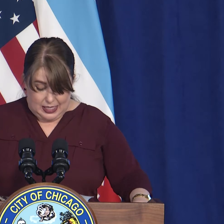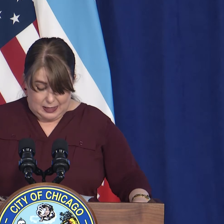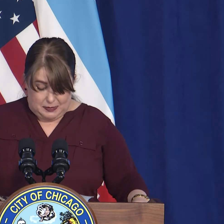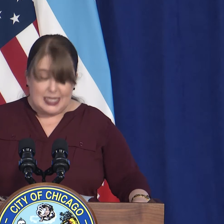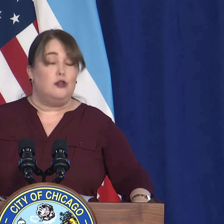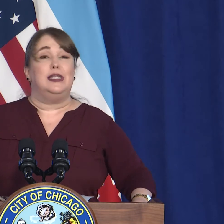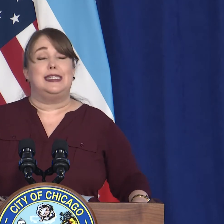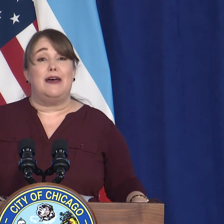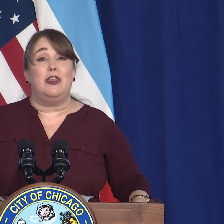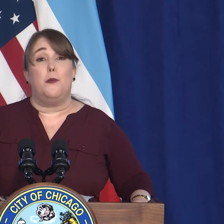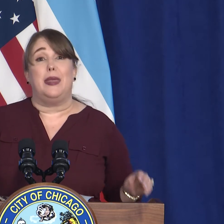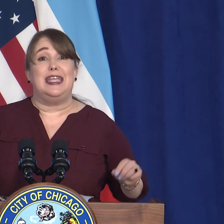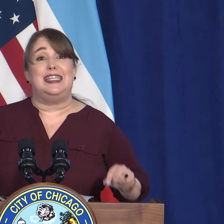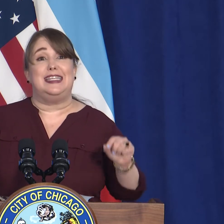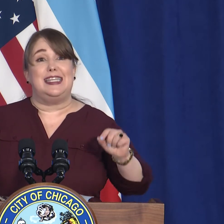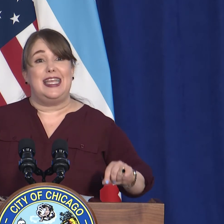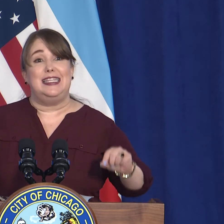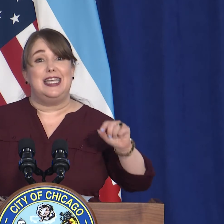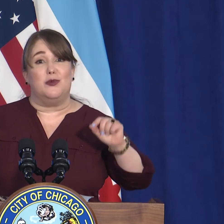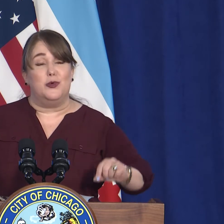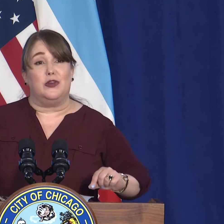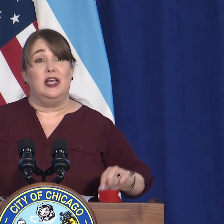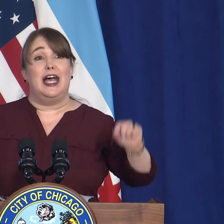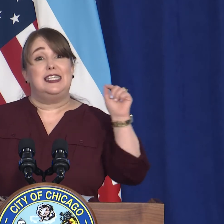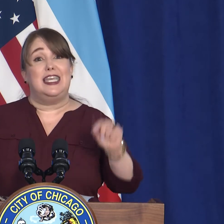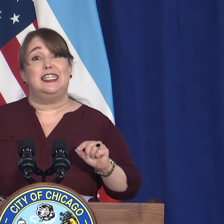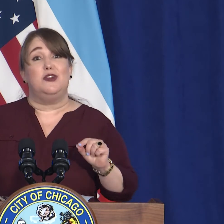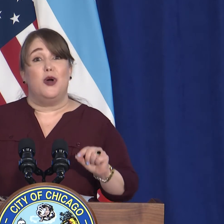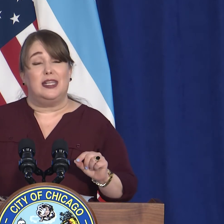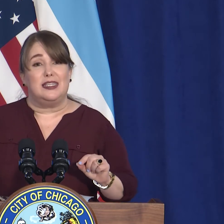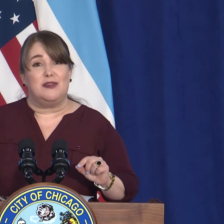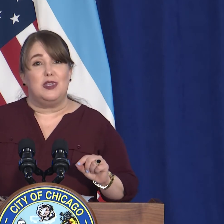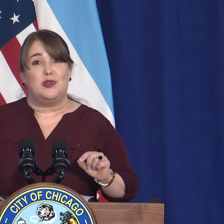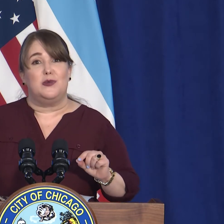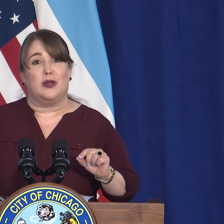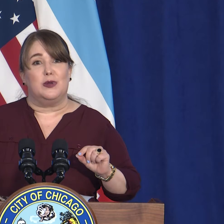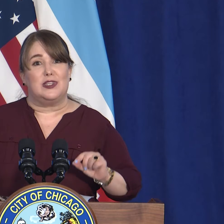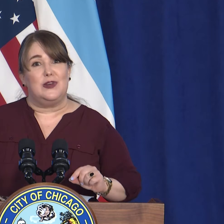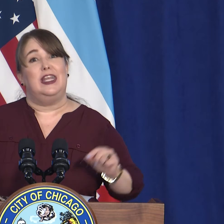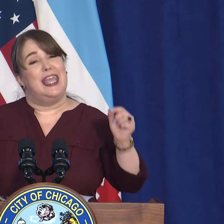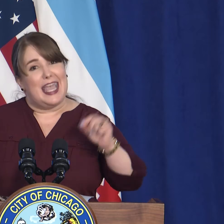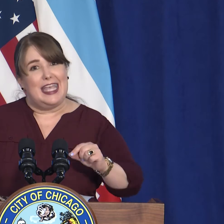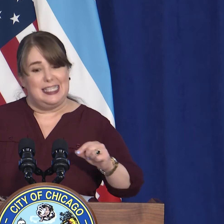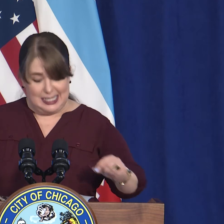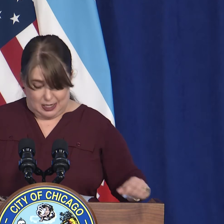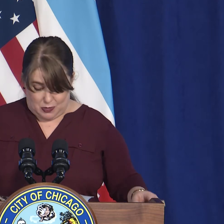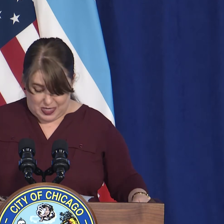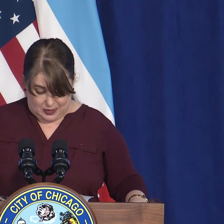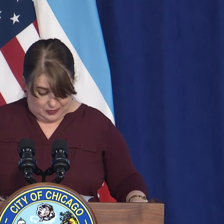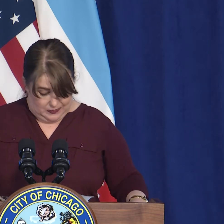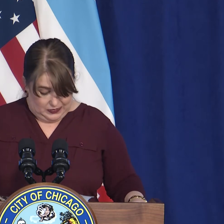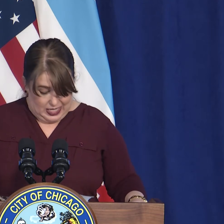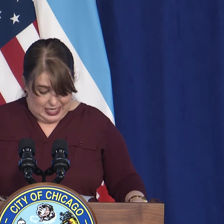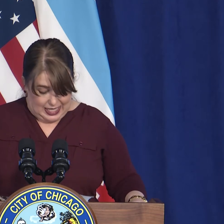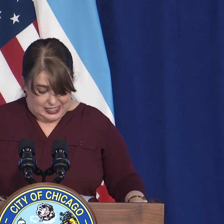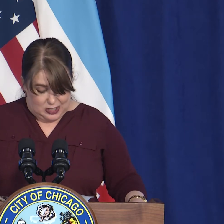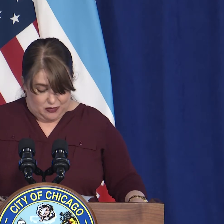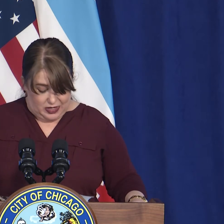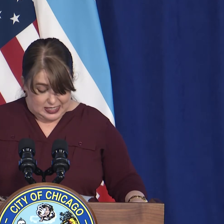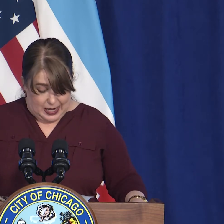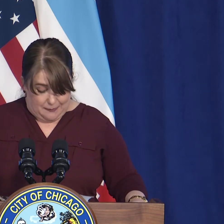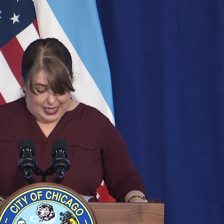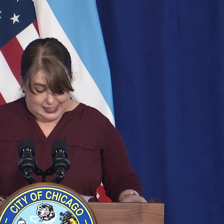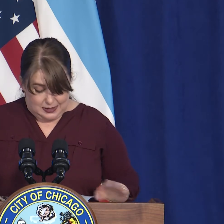ciudad, empezando el sábado 26 de junio. Así que si no ha recibido su vacunación, este es el momento. Cada